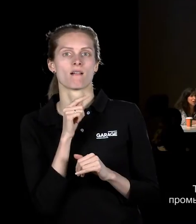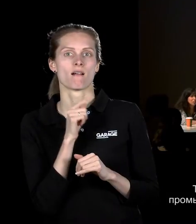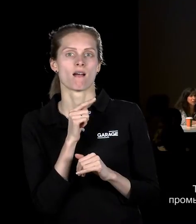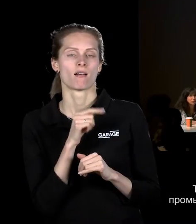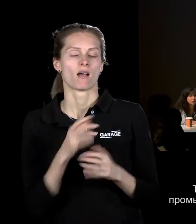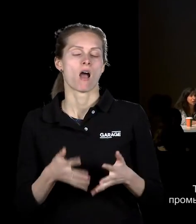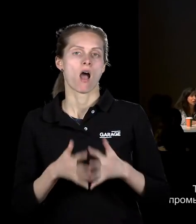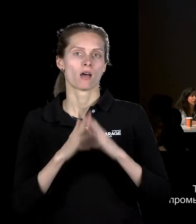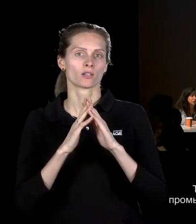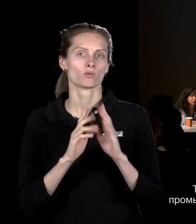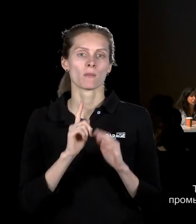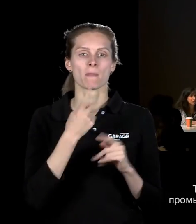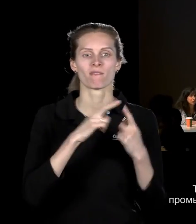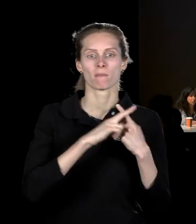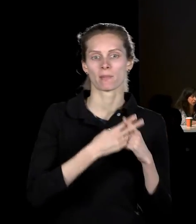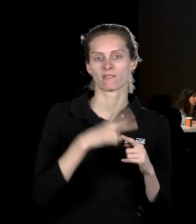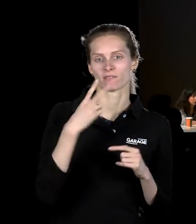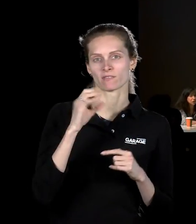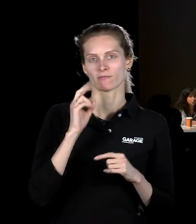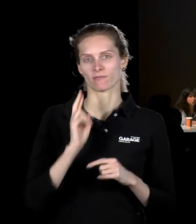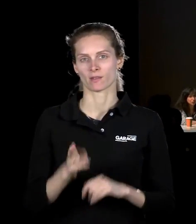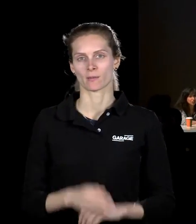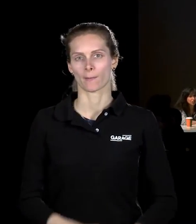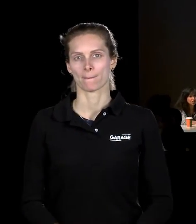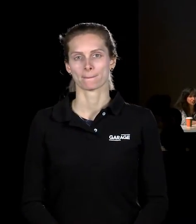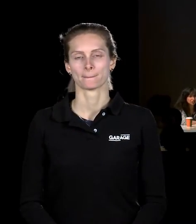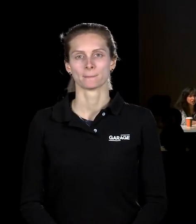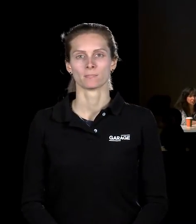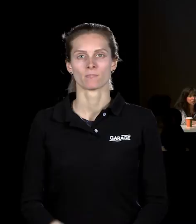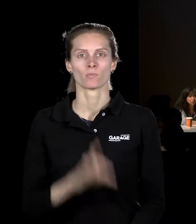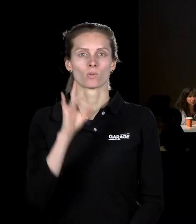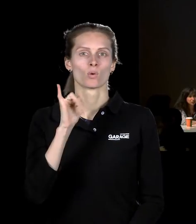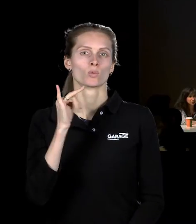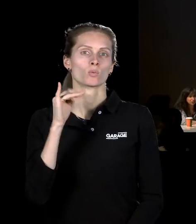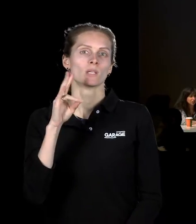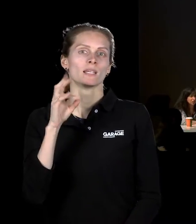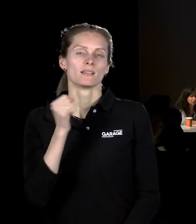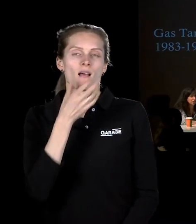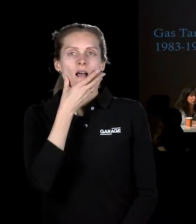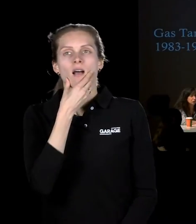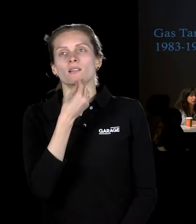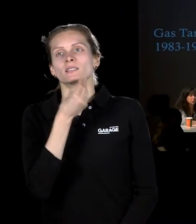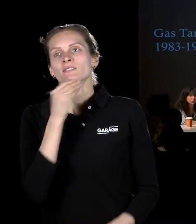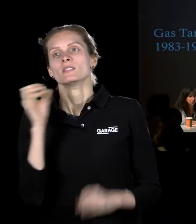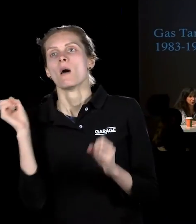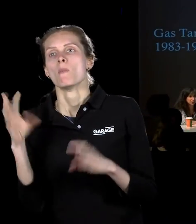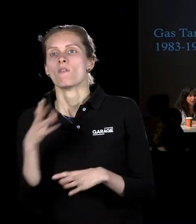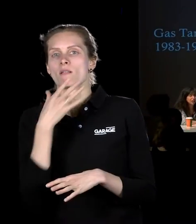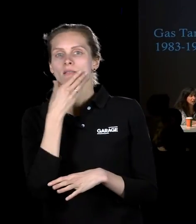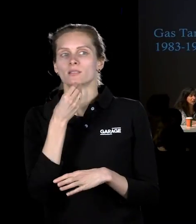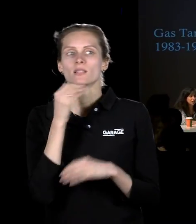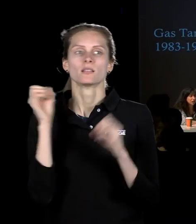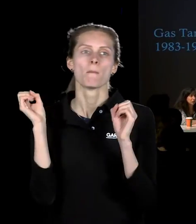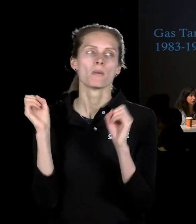19-го, первой половины 20-го веков. Романтическая руина, красота заброшенности, красота некой ненужности,